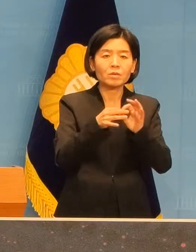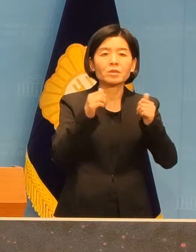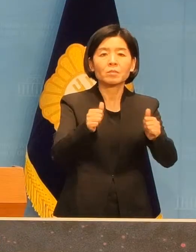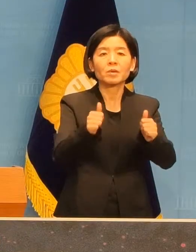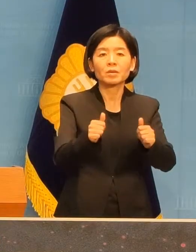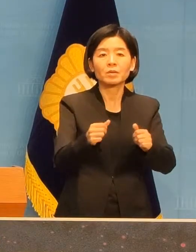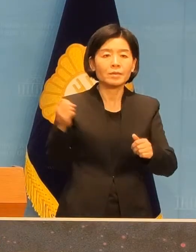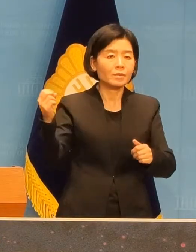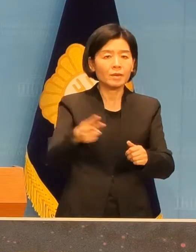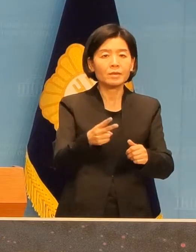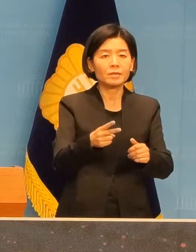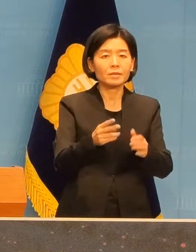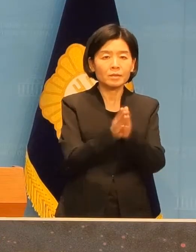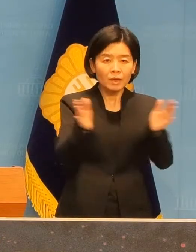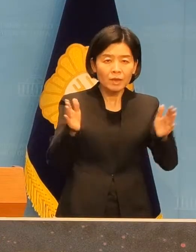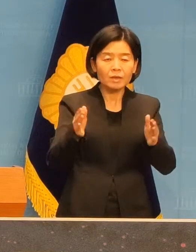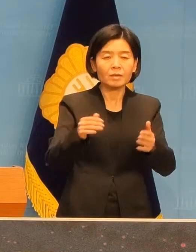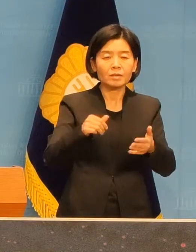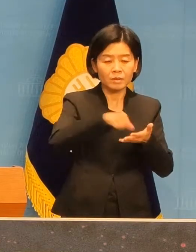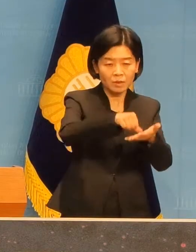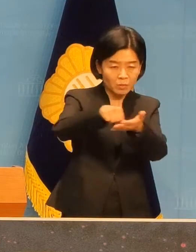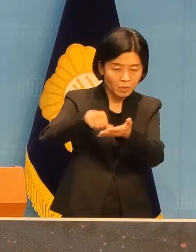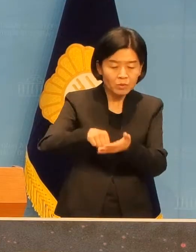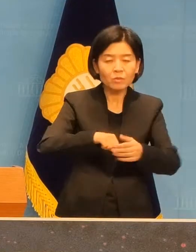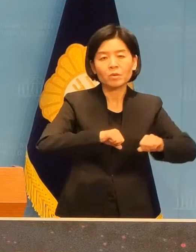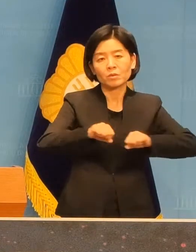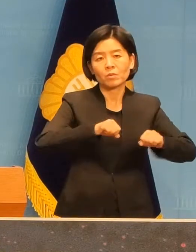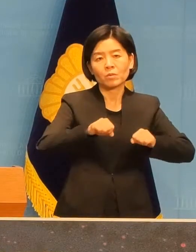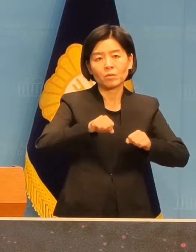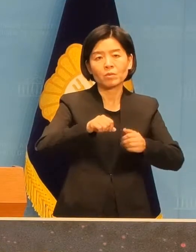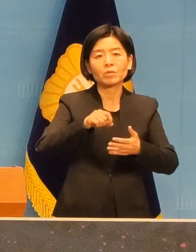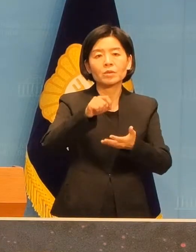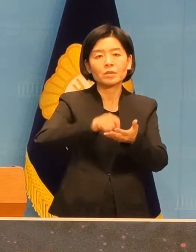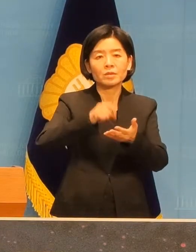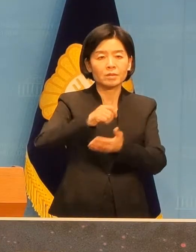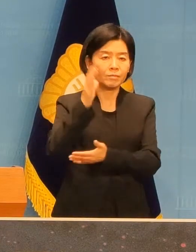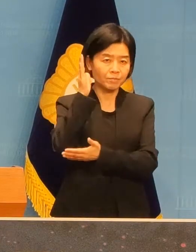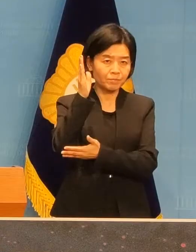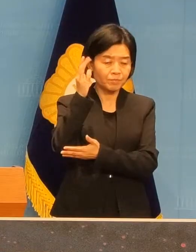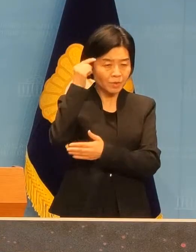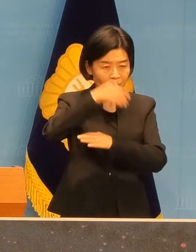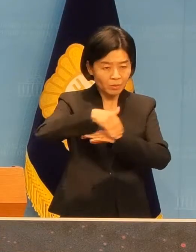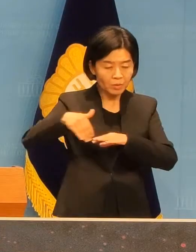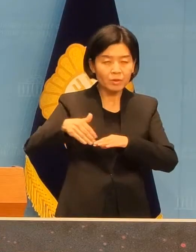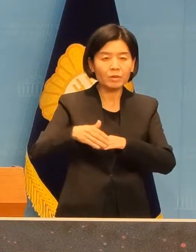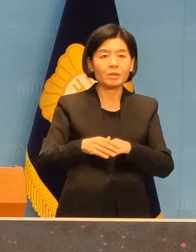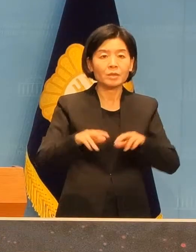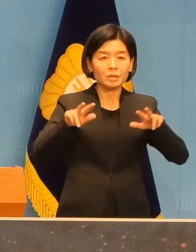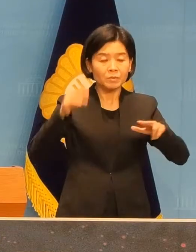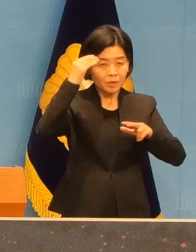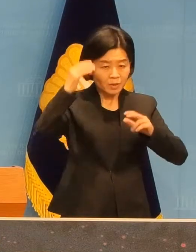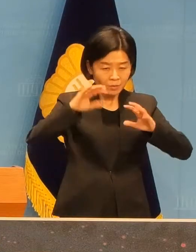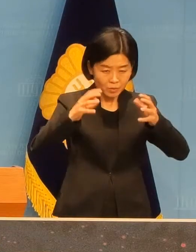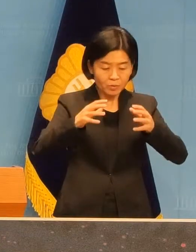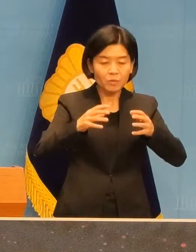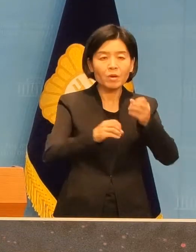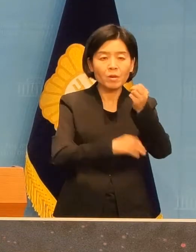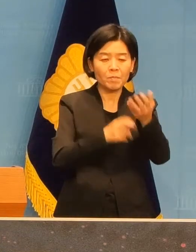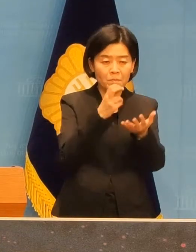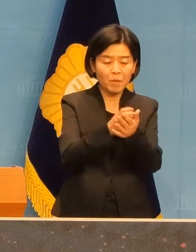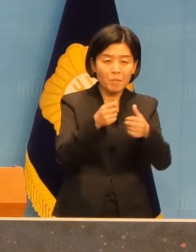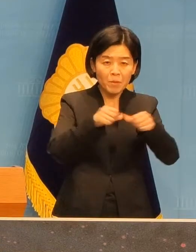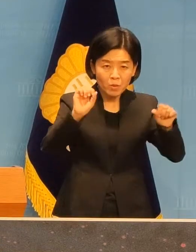관련 기자회견을 할 것입니다. 잘 아시다시피 지금 대한민국의 헌법 파괴의 원인은 오로지